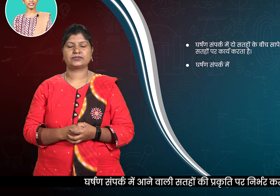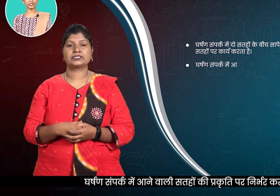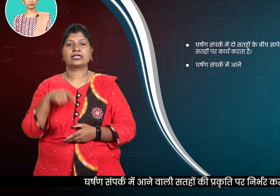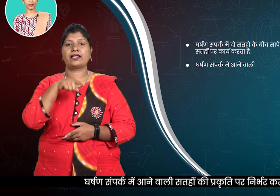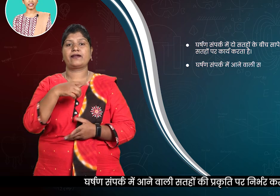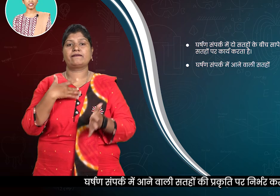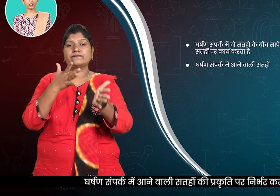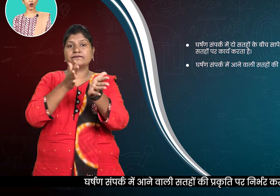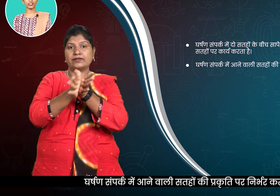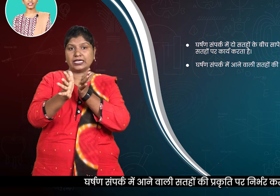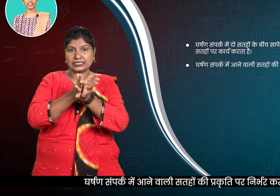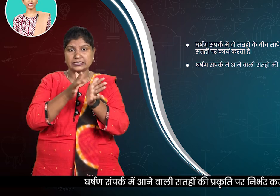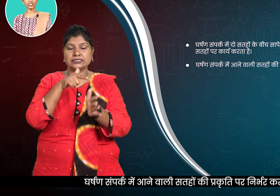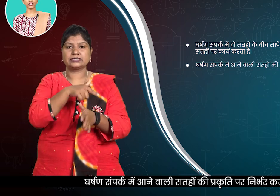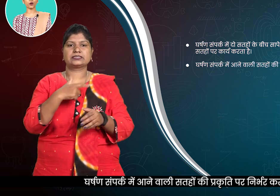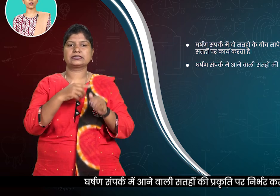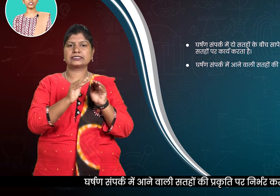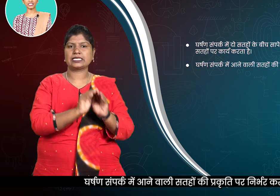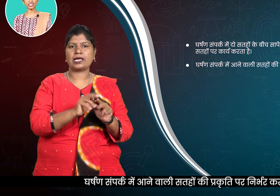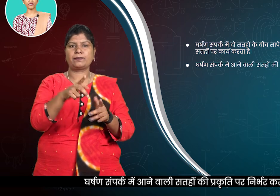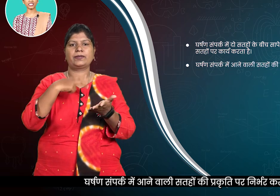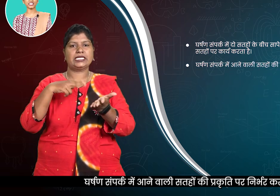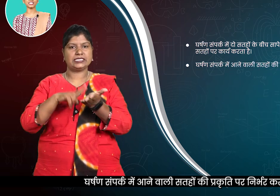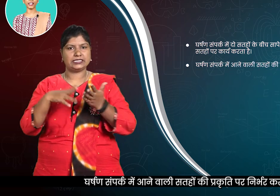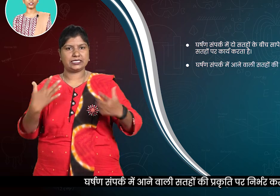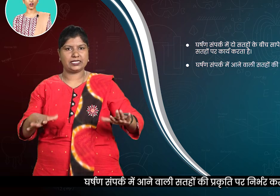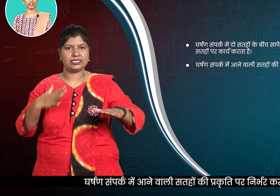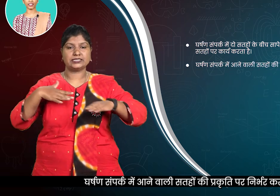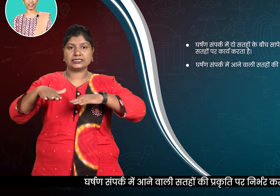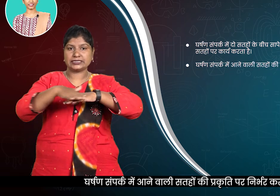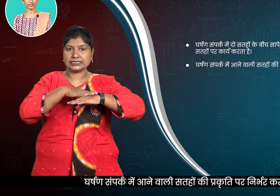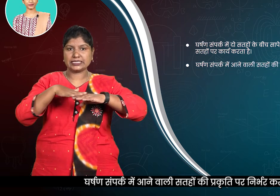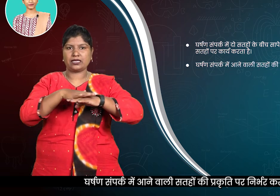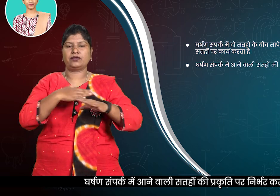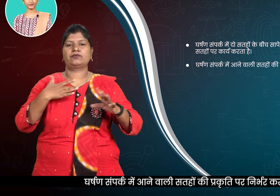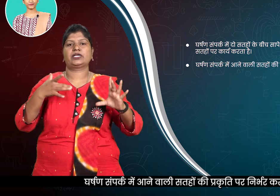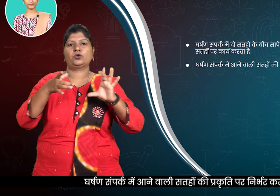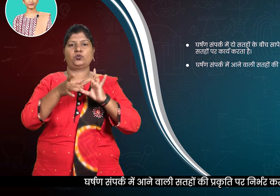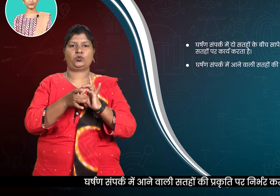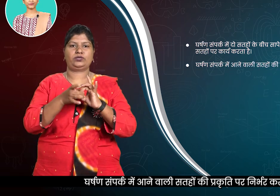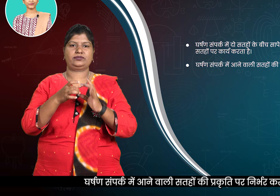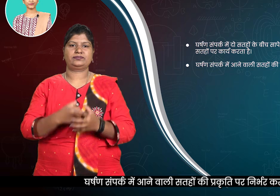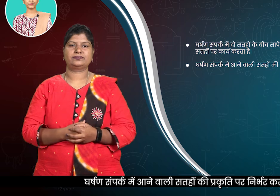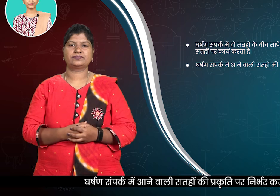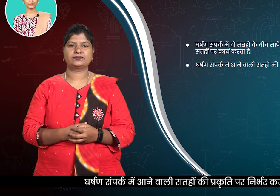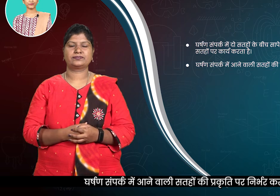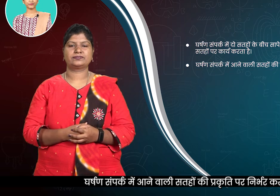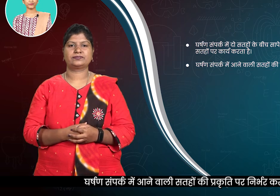घर्षन संपर्ख में आने वाली सतों की प्रकृति पर निर्भर करता है